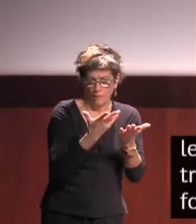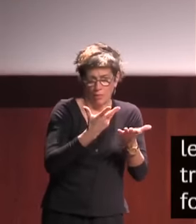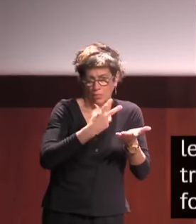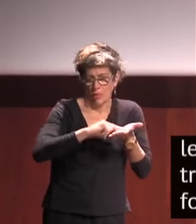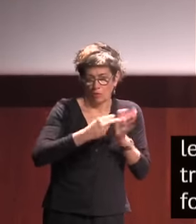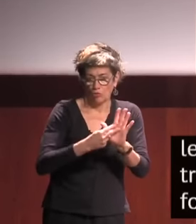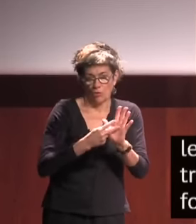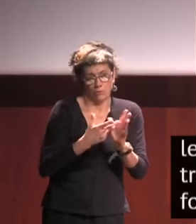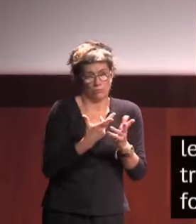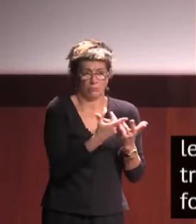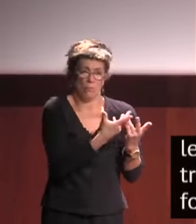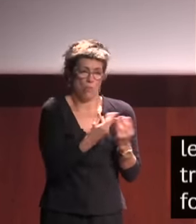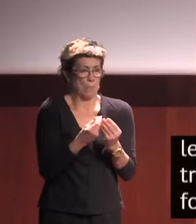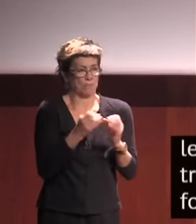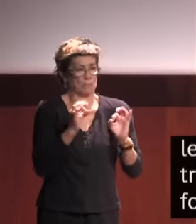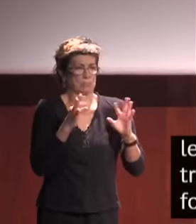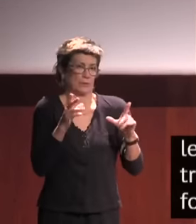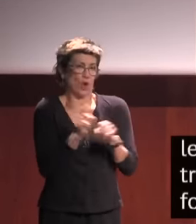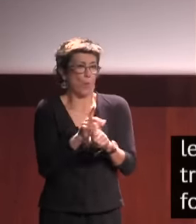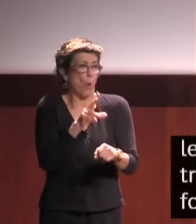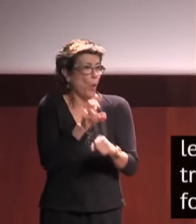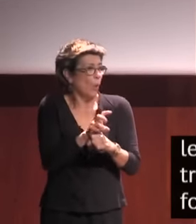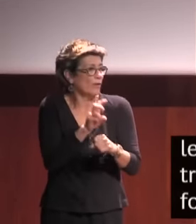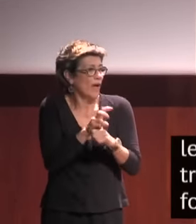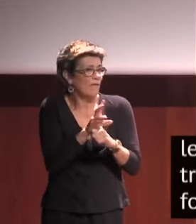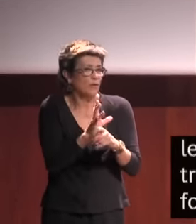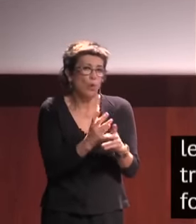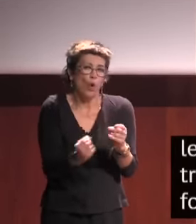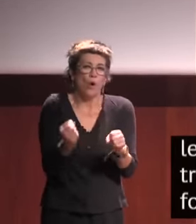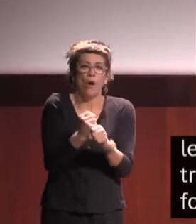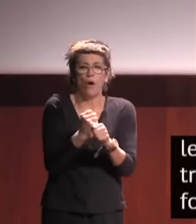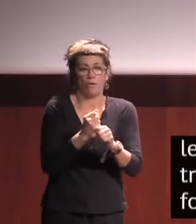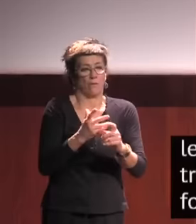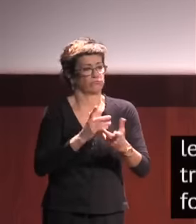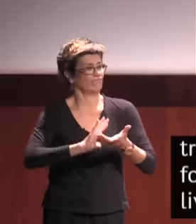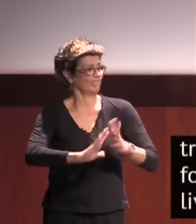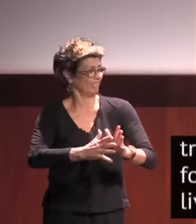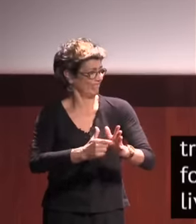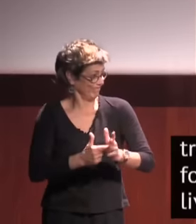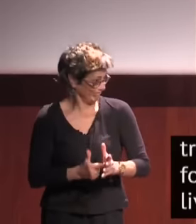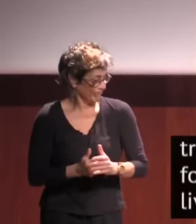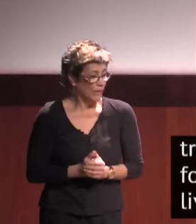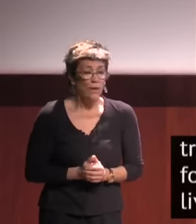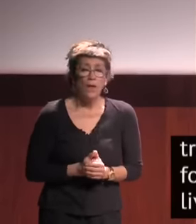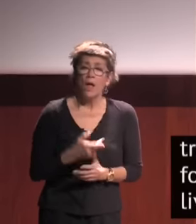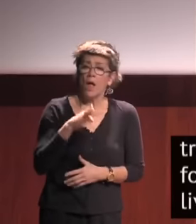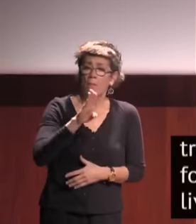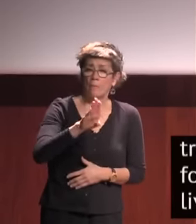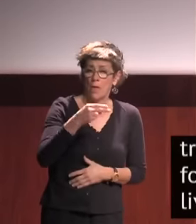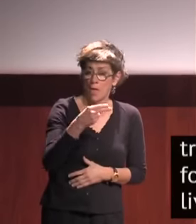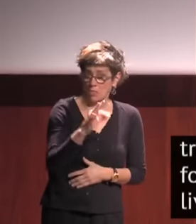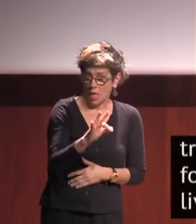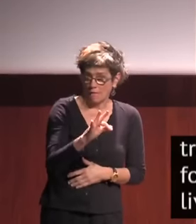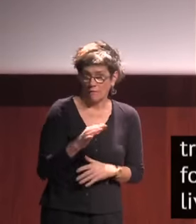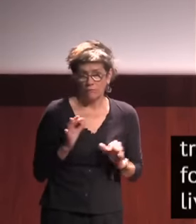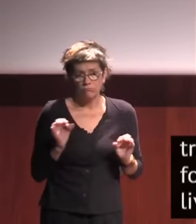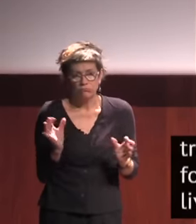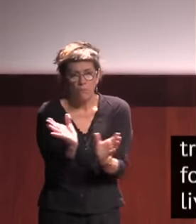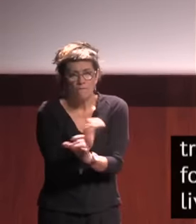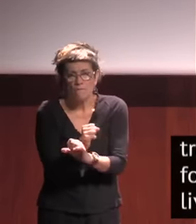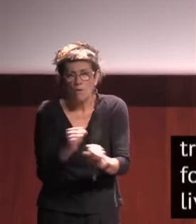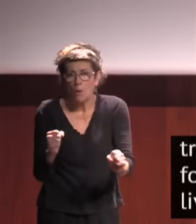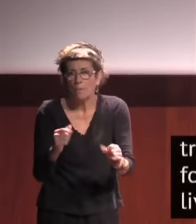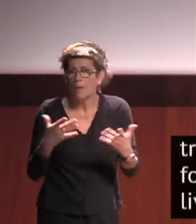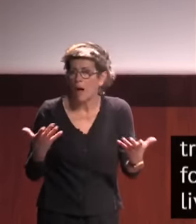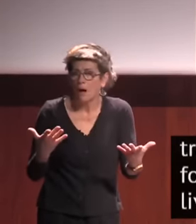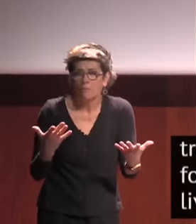de conservation des œuvres en langue des signes française. La BNF s'est révélée être un formidable terrain